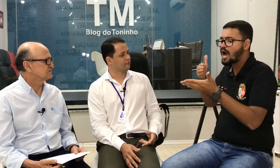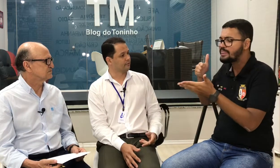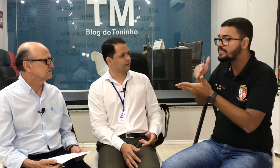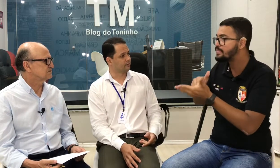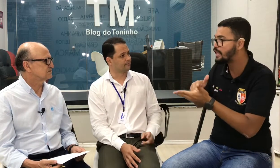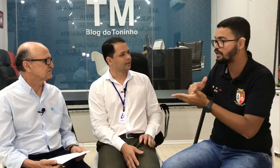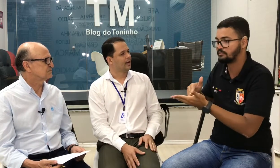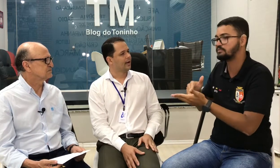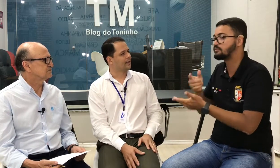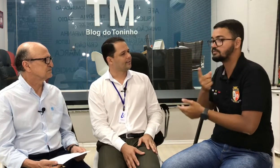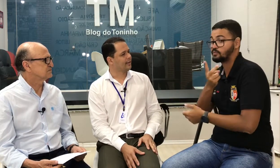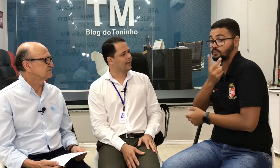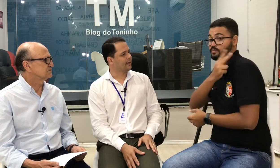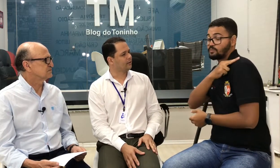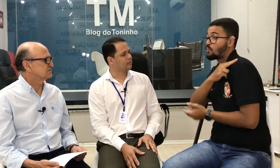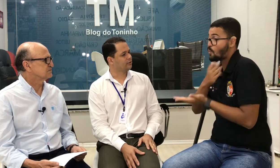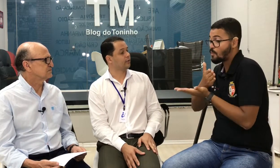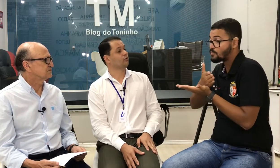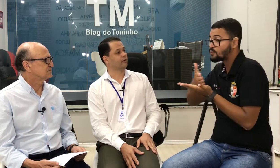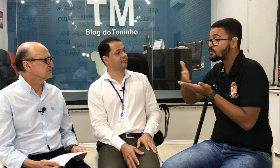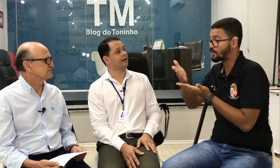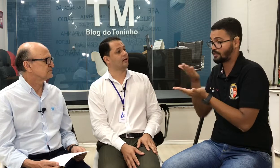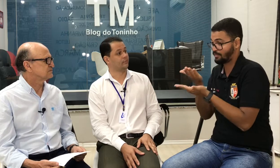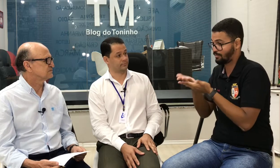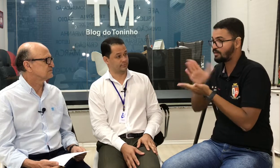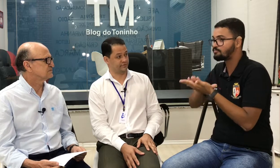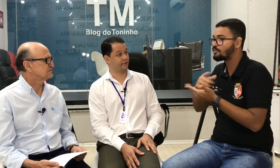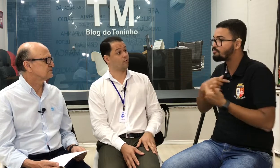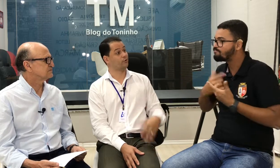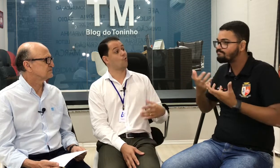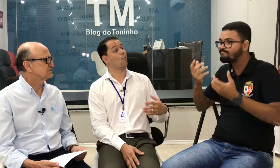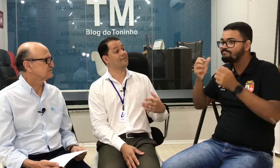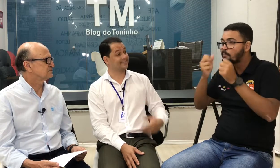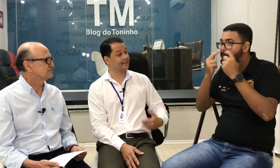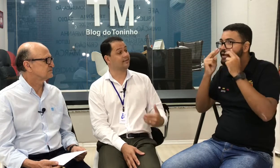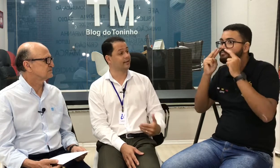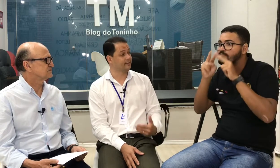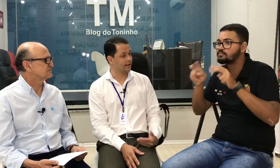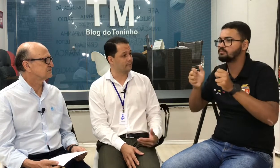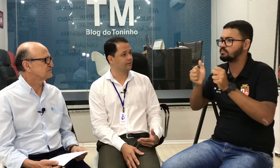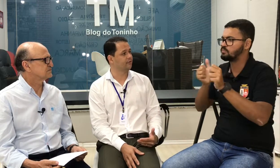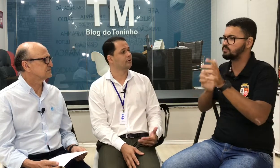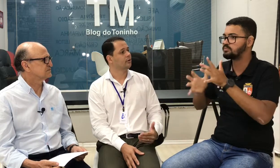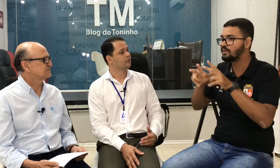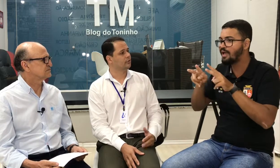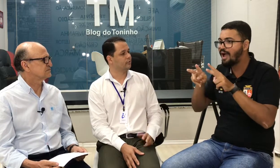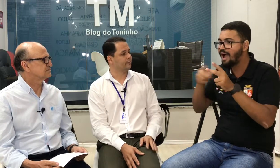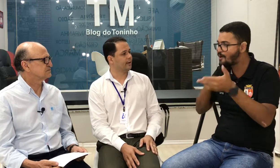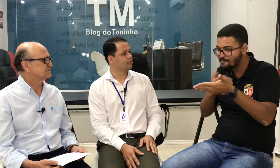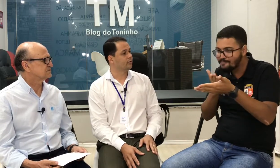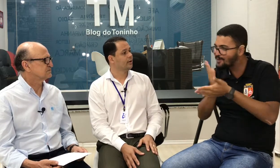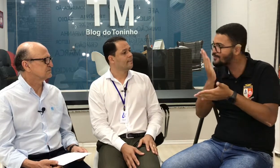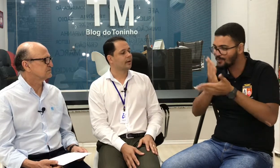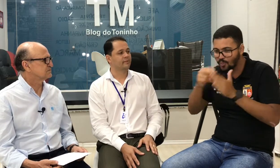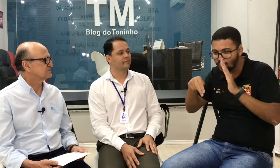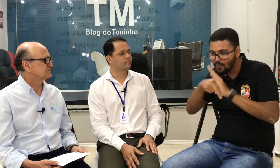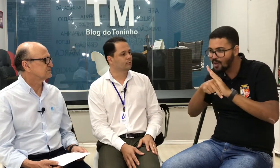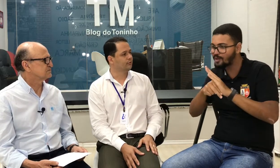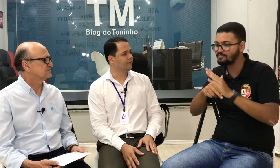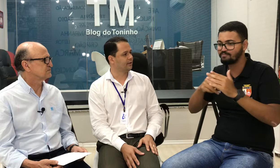sofrimento. Até no segundo colegial, foi quando eu comecei a ter intérprete no ensino médio. Para mim foi muito diferente.